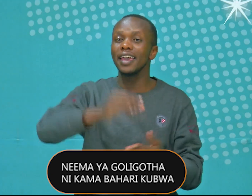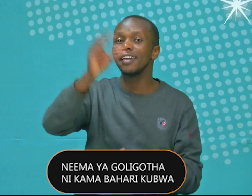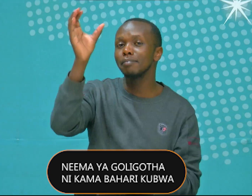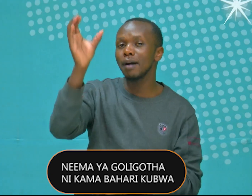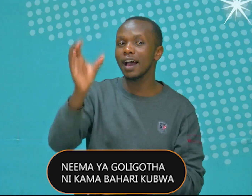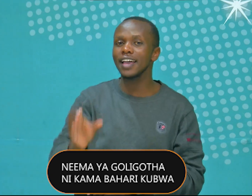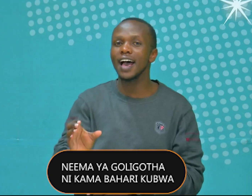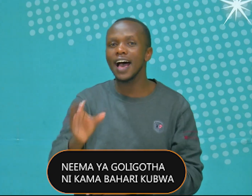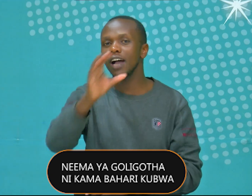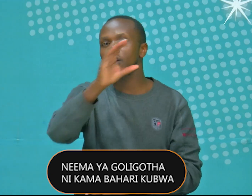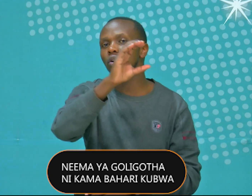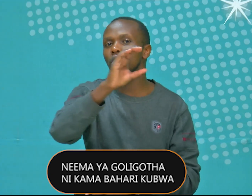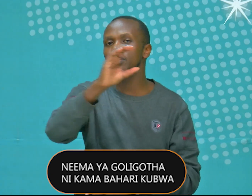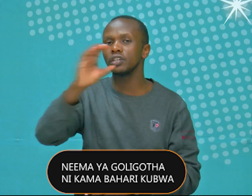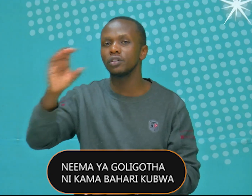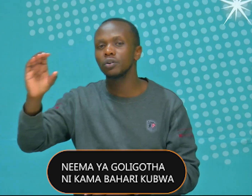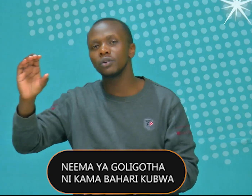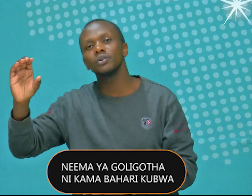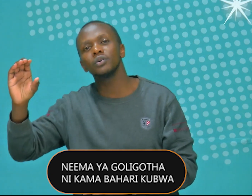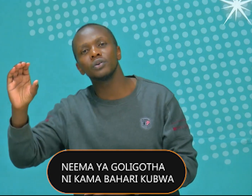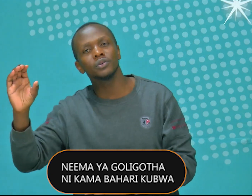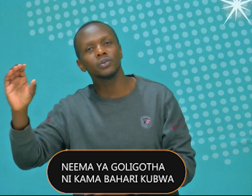neema yako